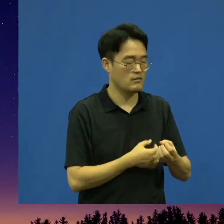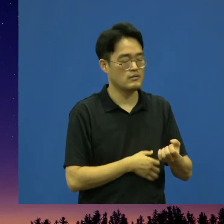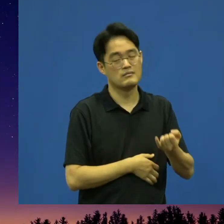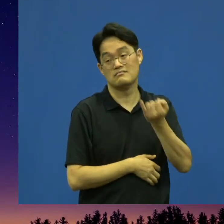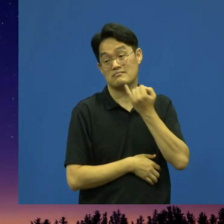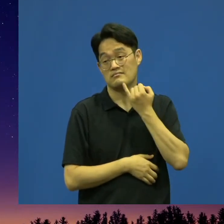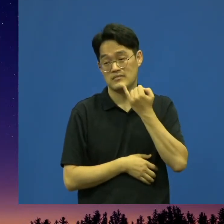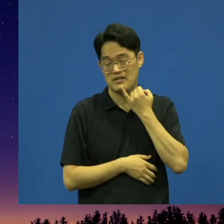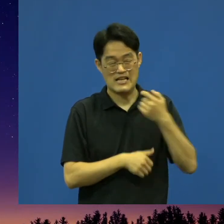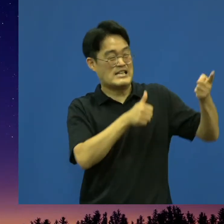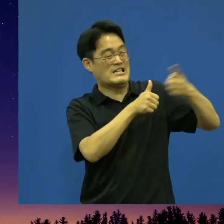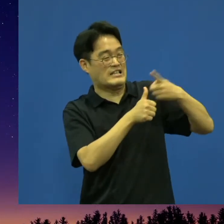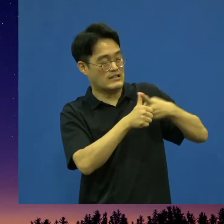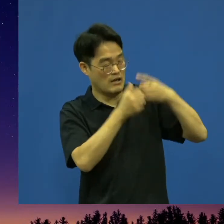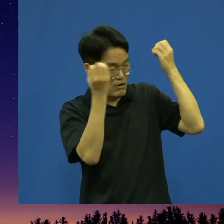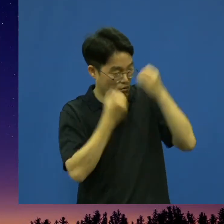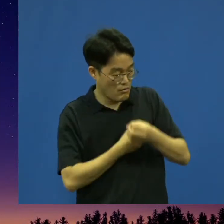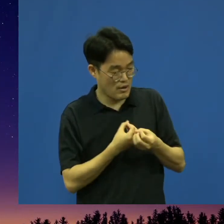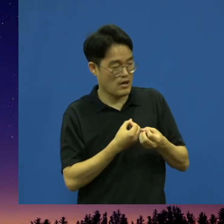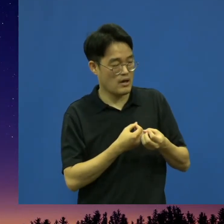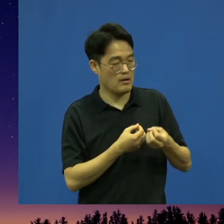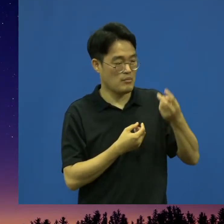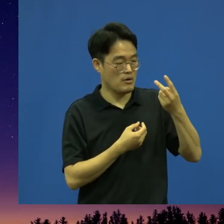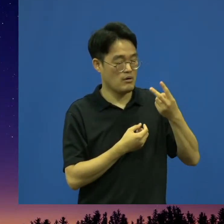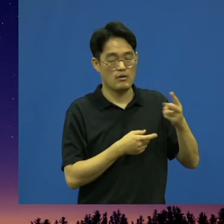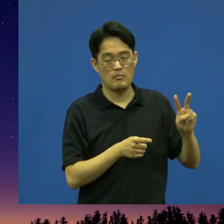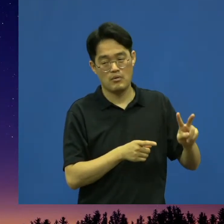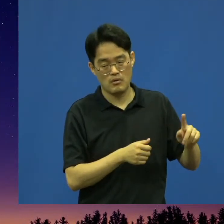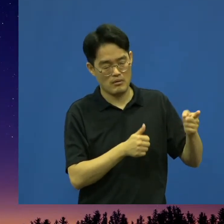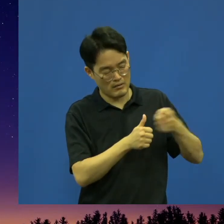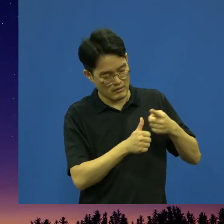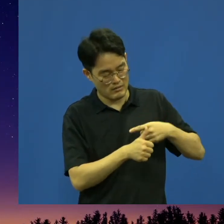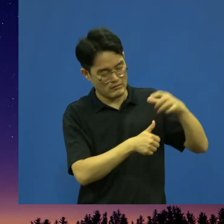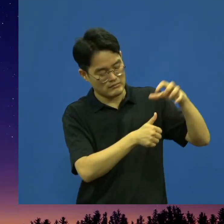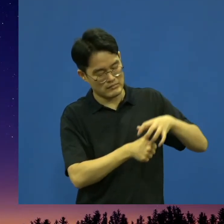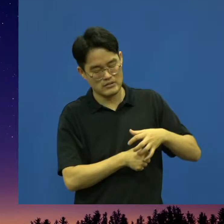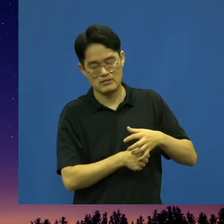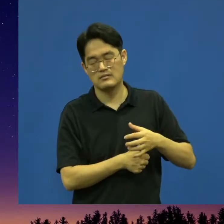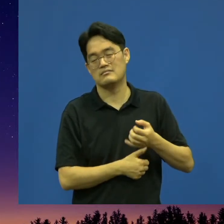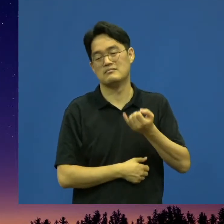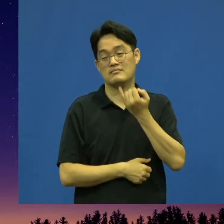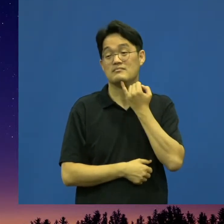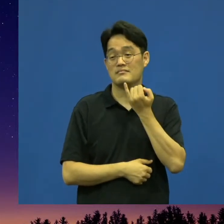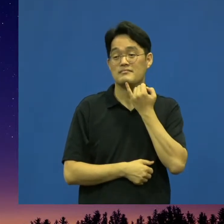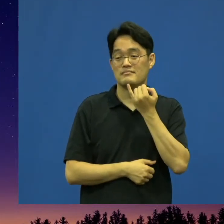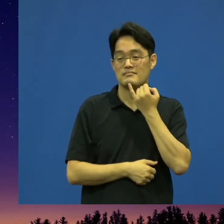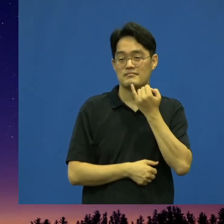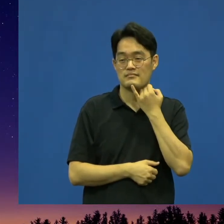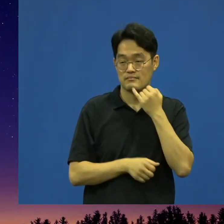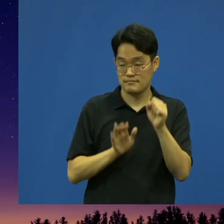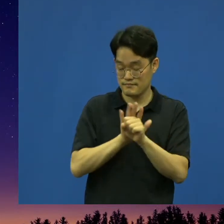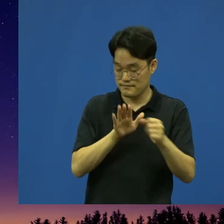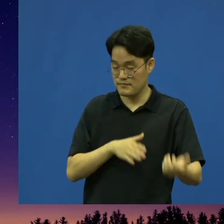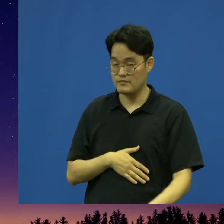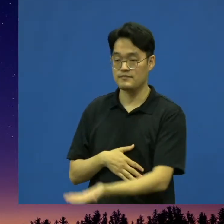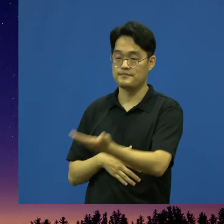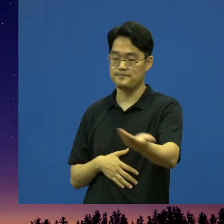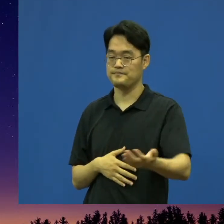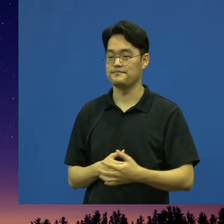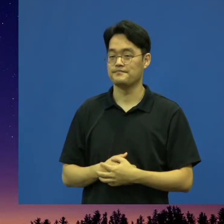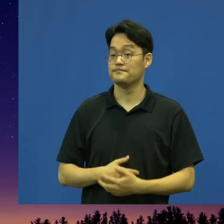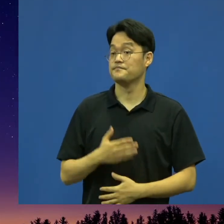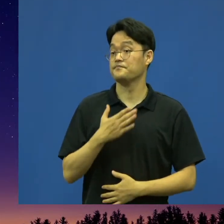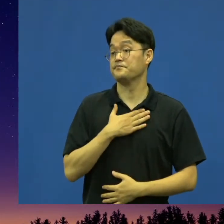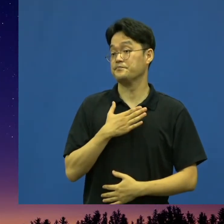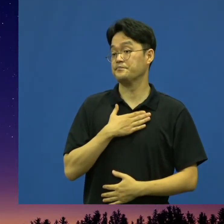나쁜 말도 들어가면서 사는 거지요. 사랑하는 여러분, 저는 제가